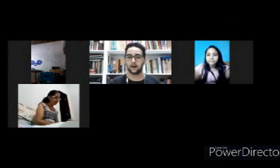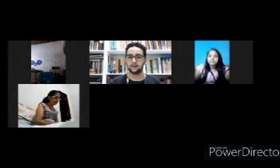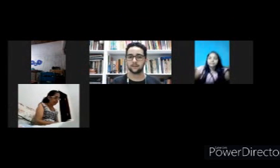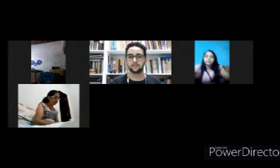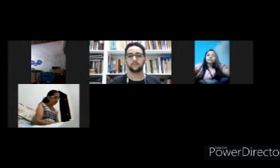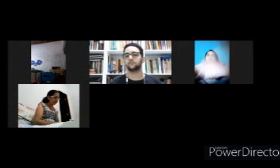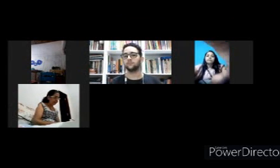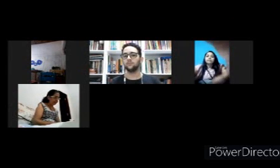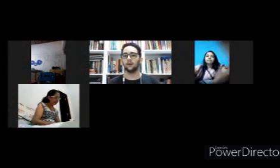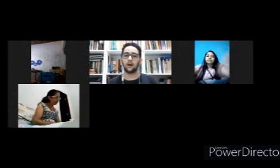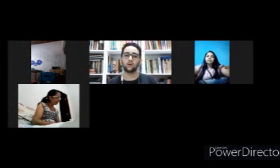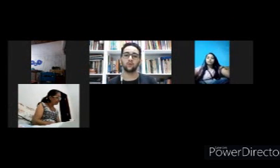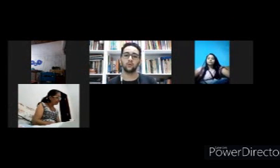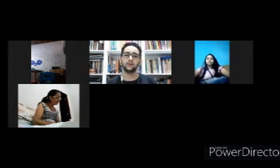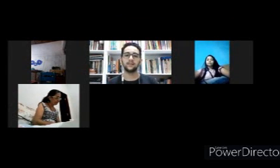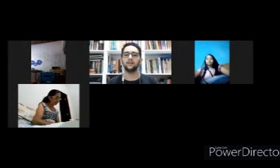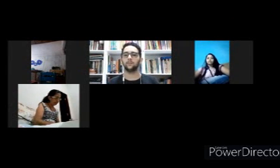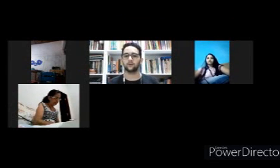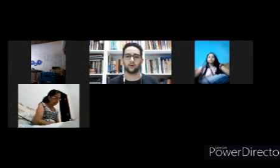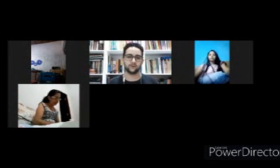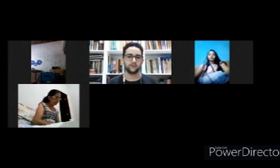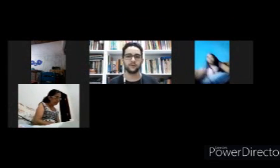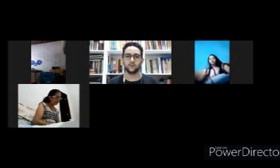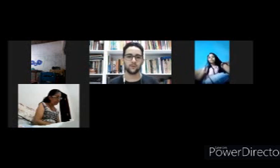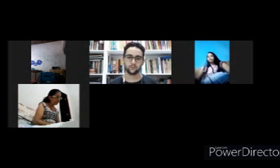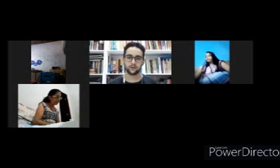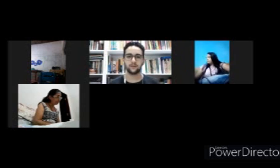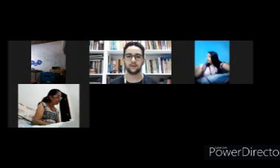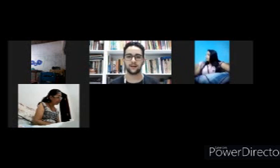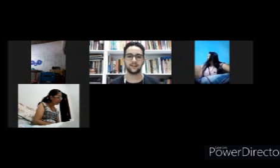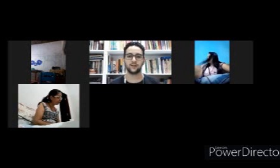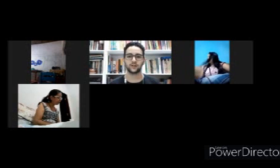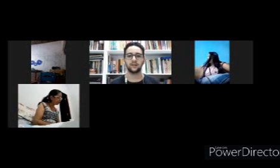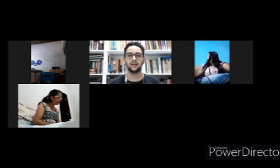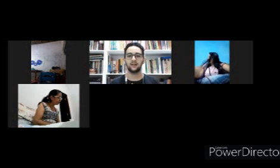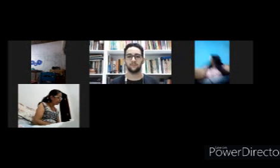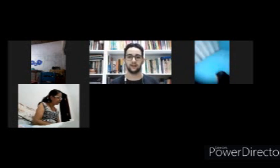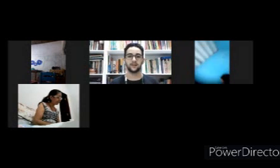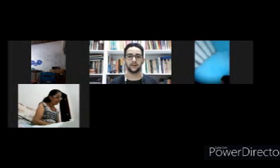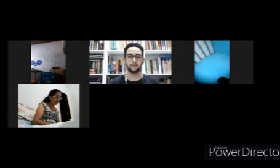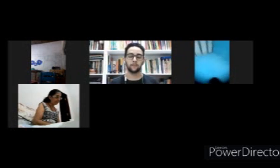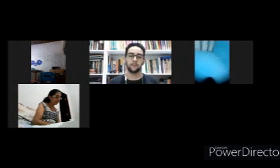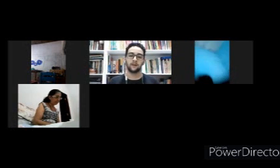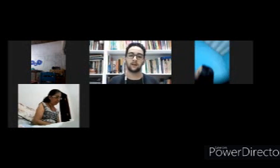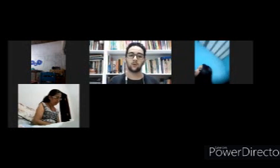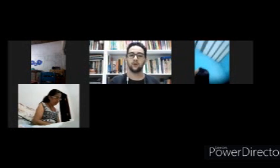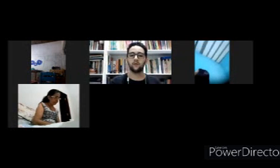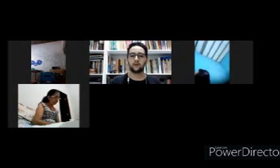Mas a cultura simples do arroz e feijão é uma cultura característica brasileira. Então, quando eu falo